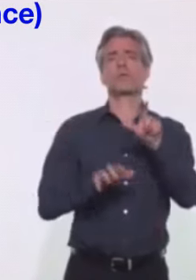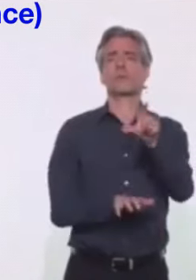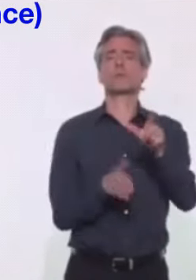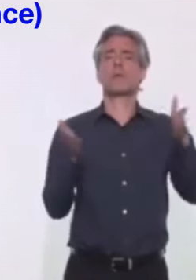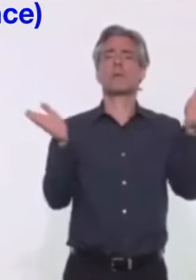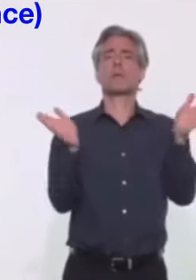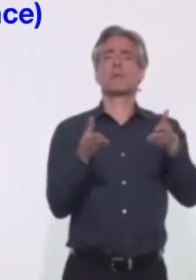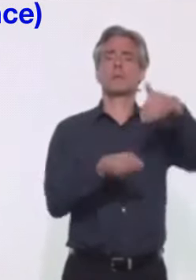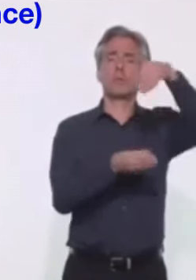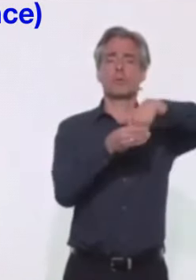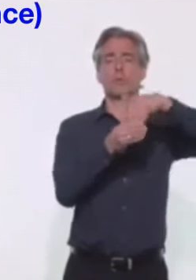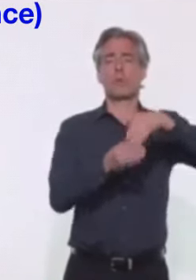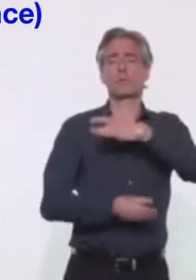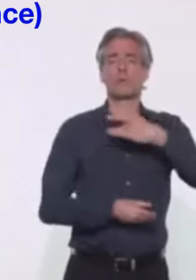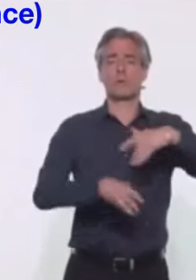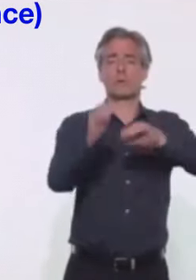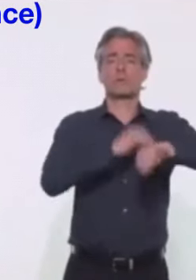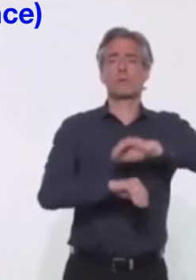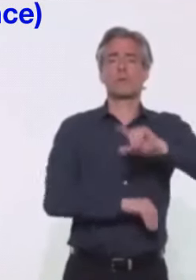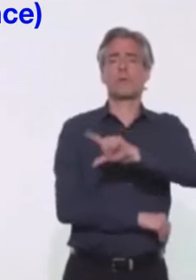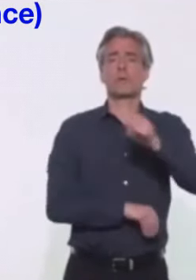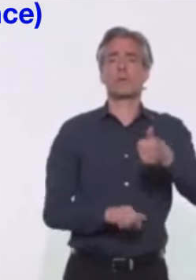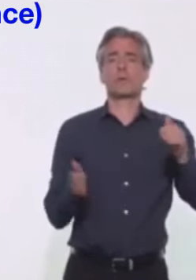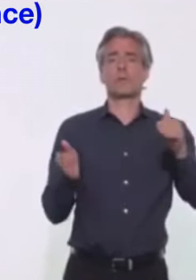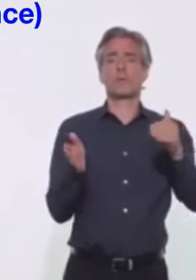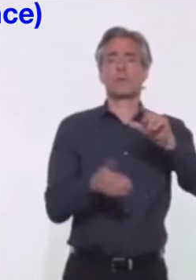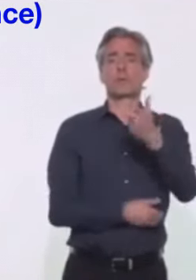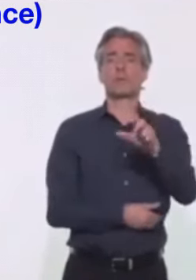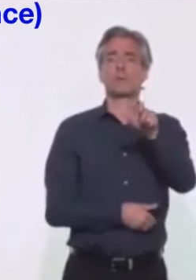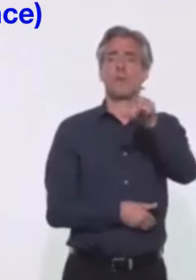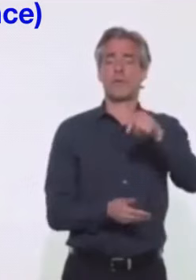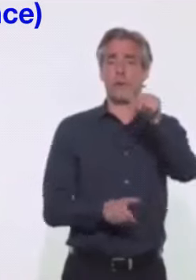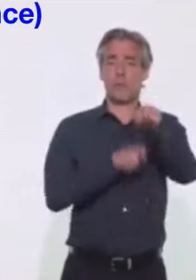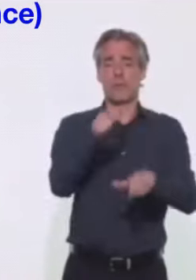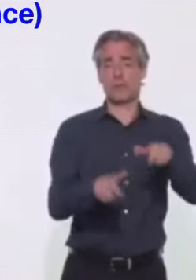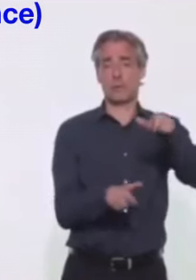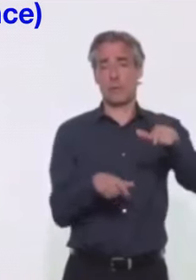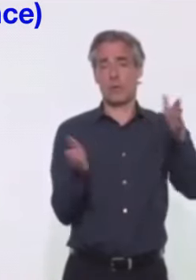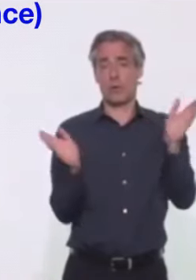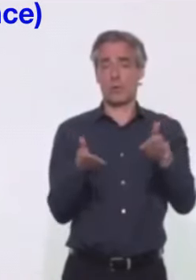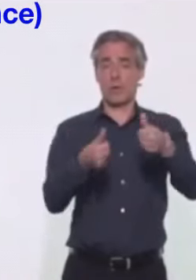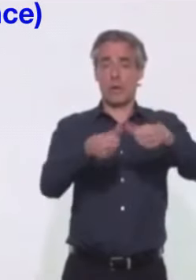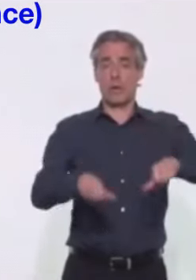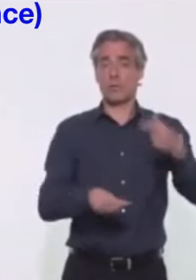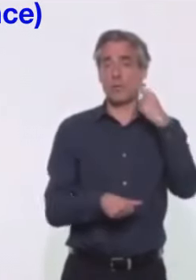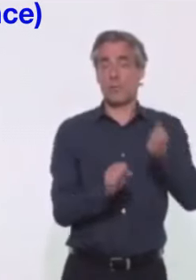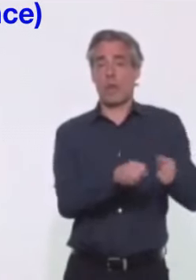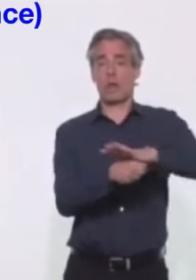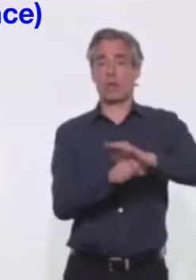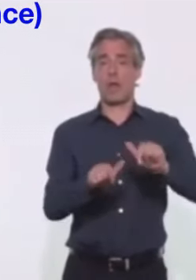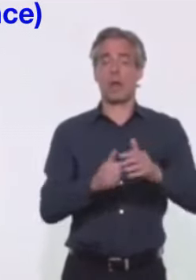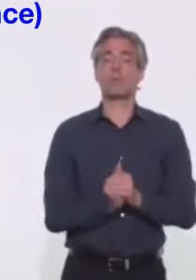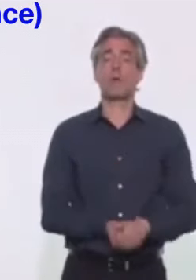nous savons que 31 320 personnes sont hospitalisées pour une infection Covid-19.